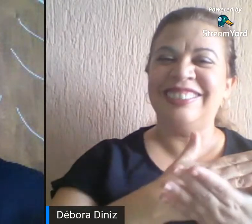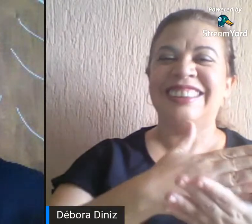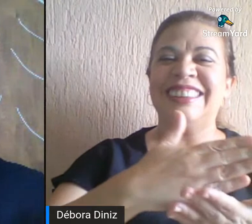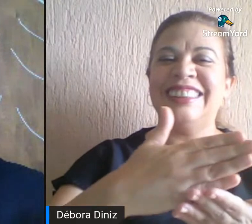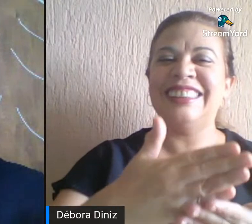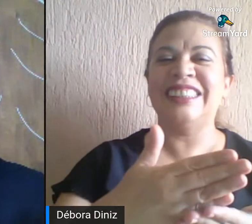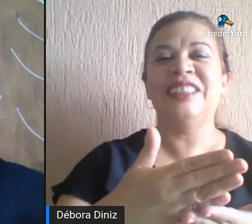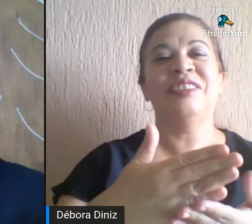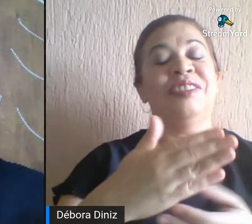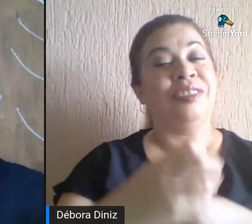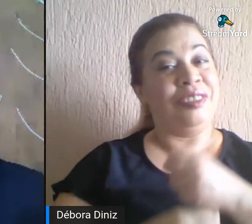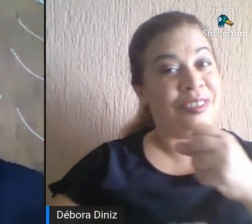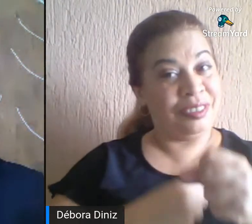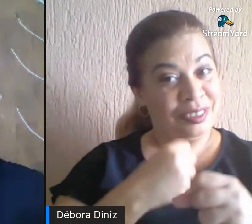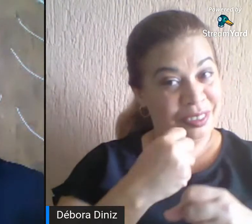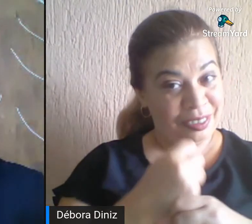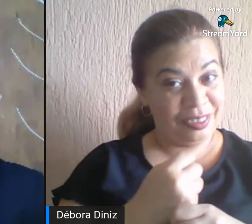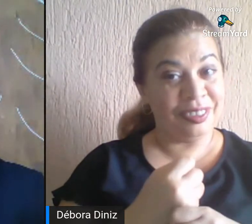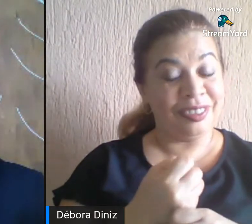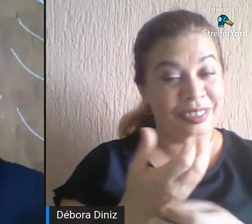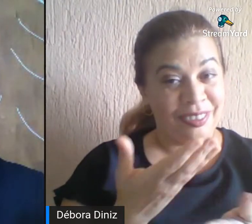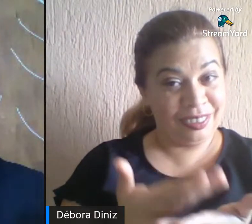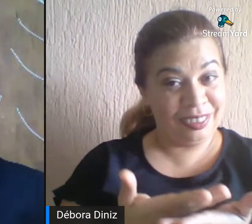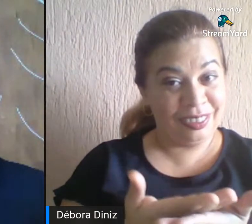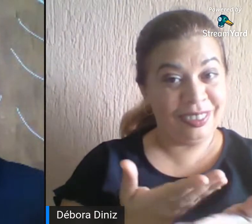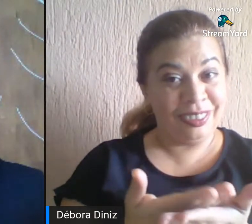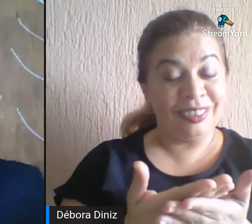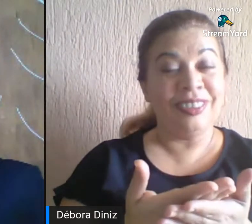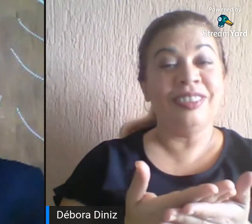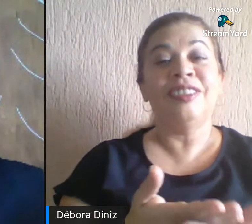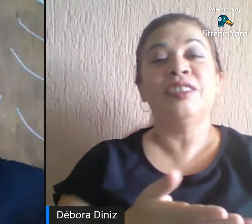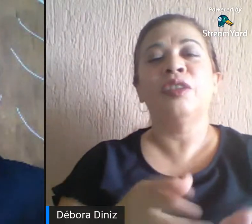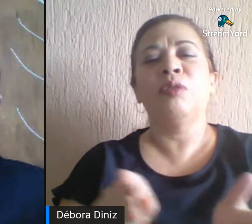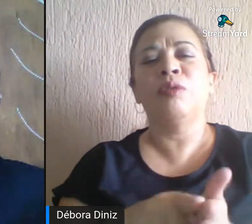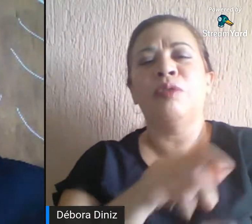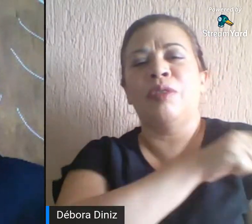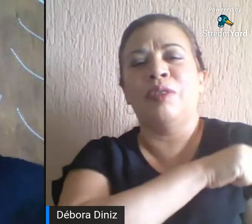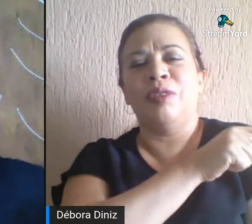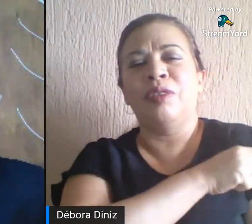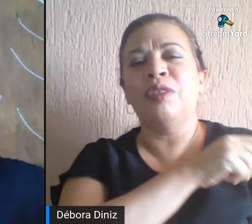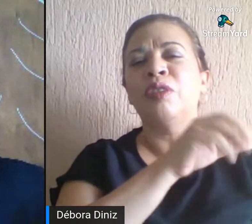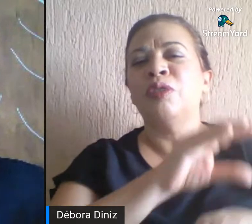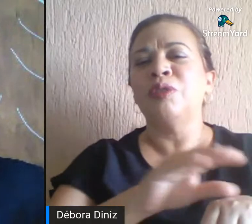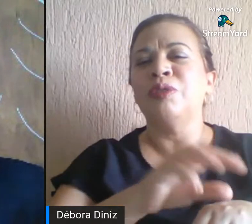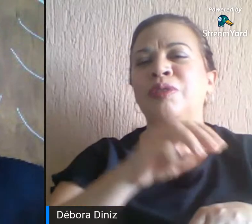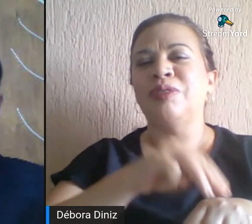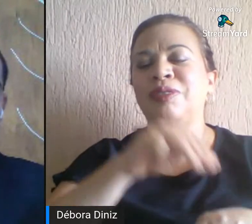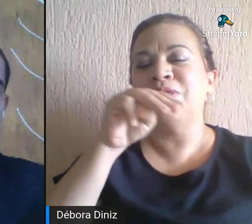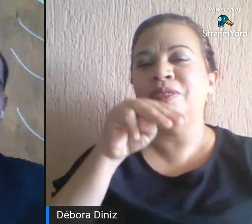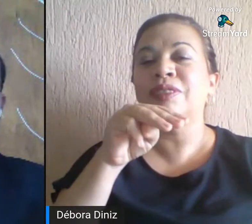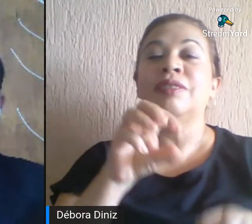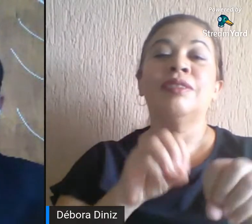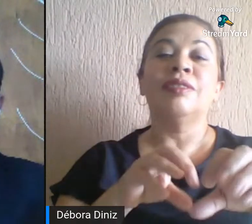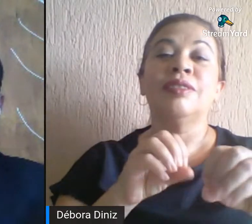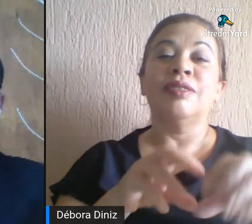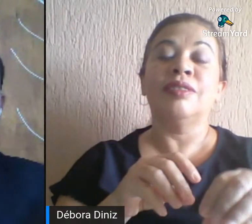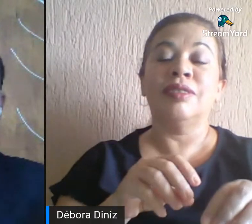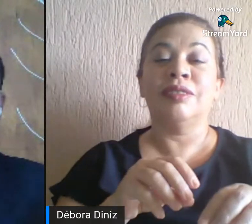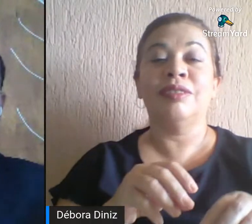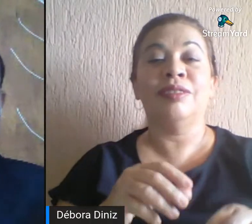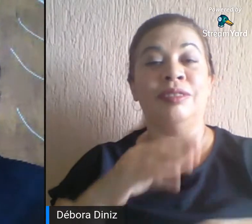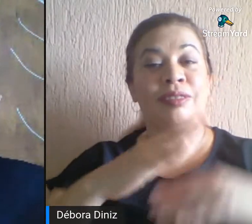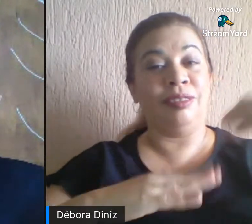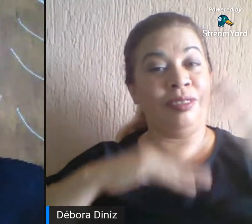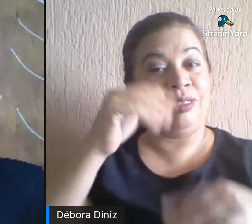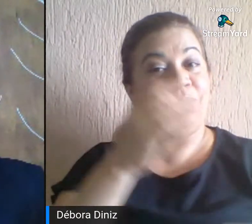ano letivo para a nossa turma de alunos do curso de mestrado profissional em educação profissional e tecnológica.